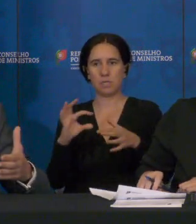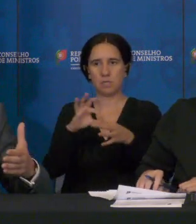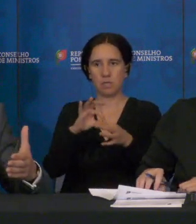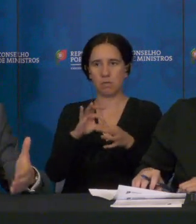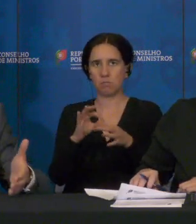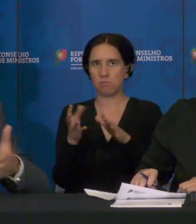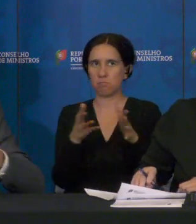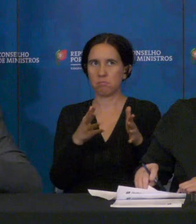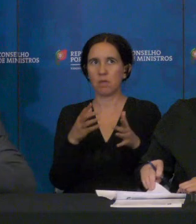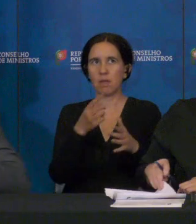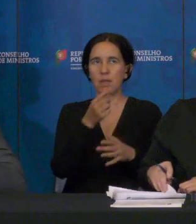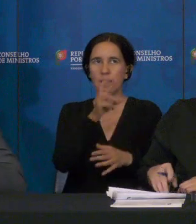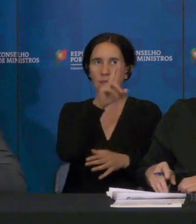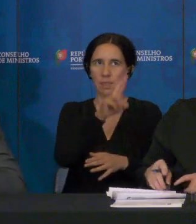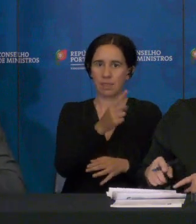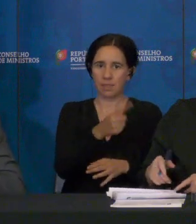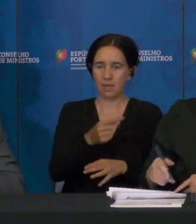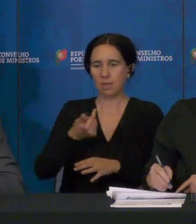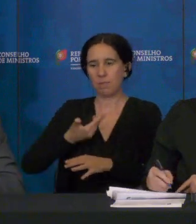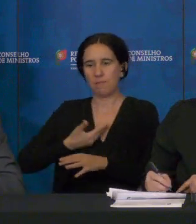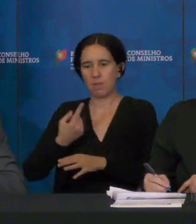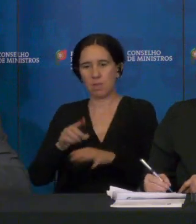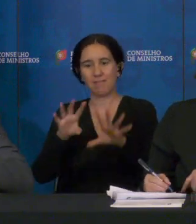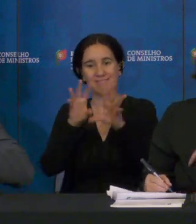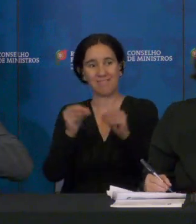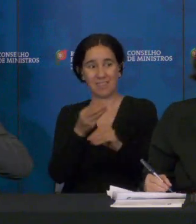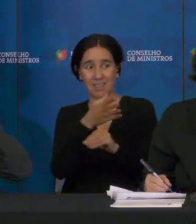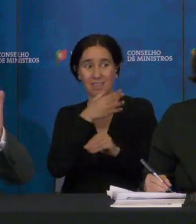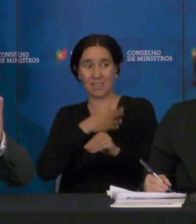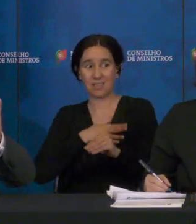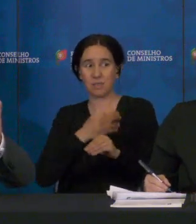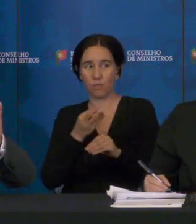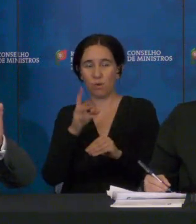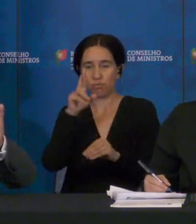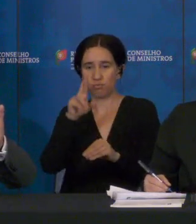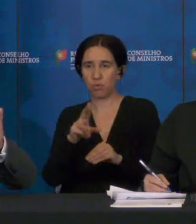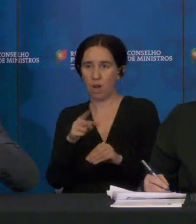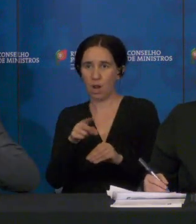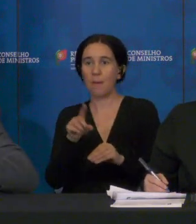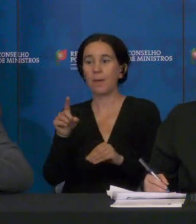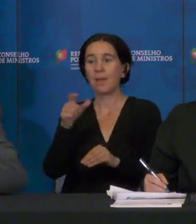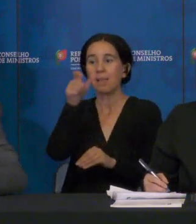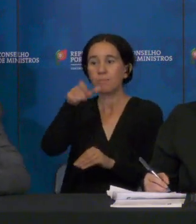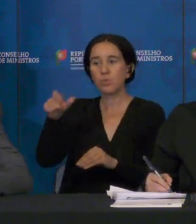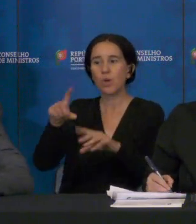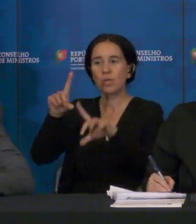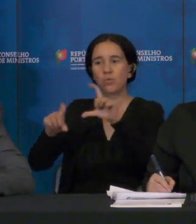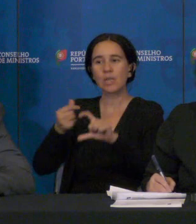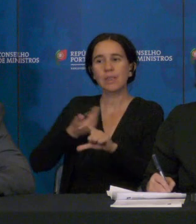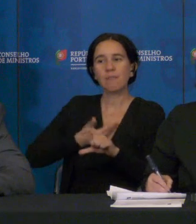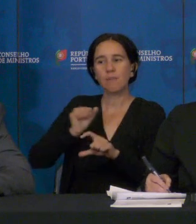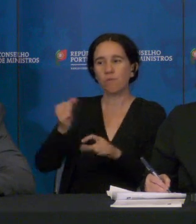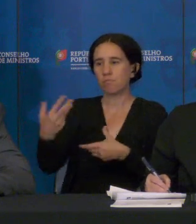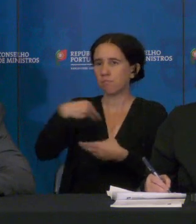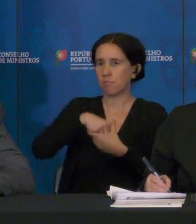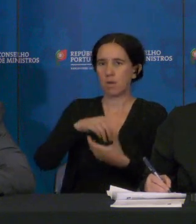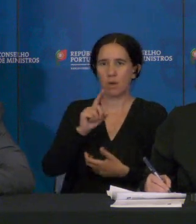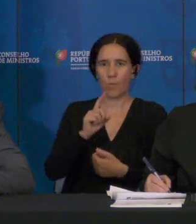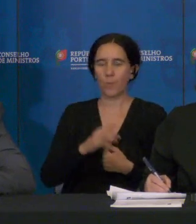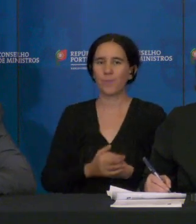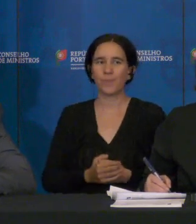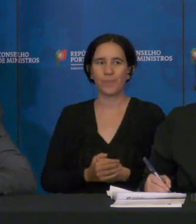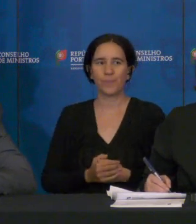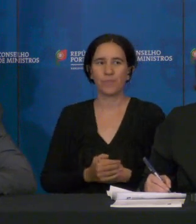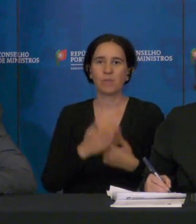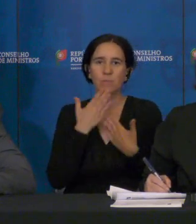de ativos e passivos, incluindo esta dívida que referiu, mas não a dívida dos acionistas. Muito